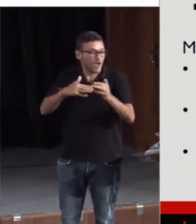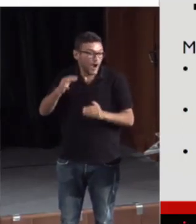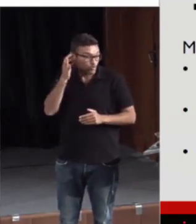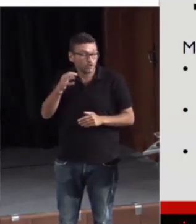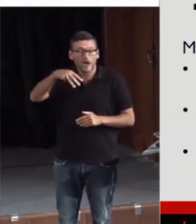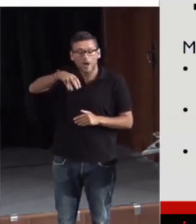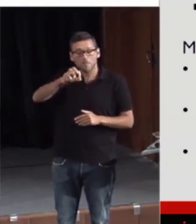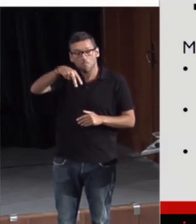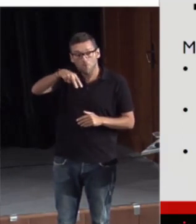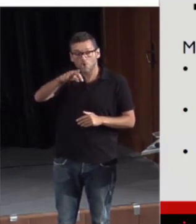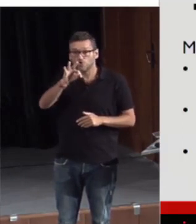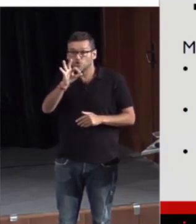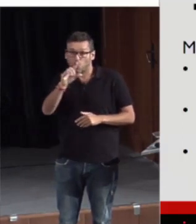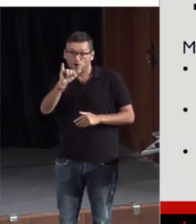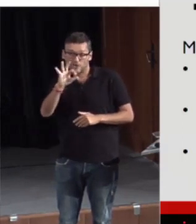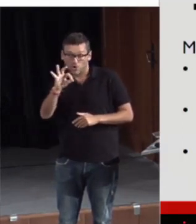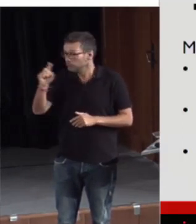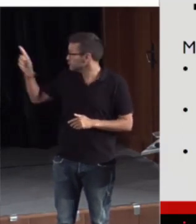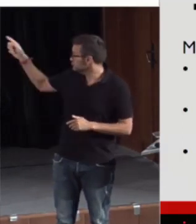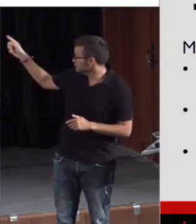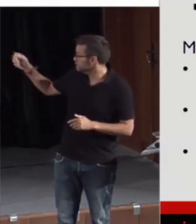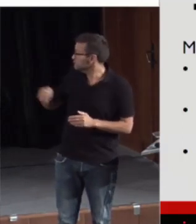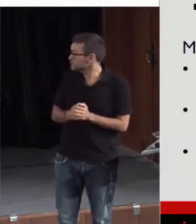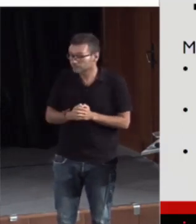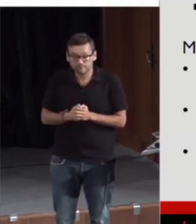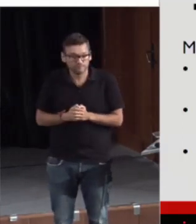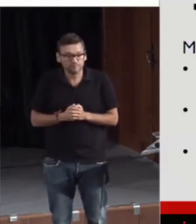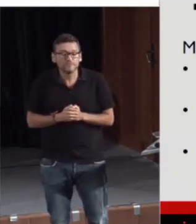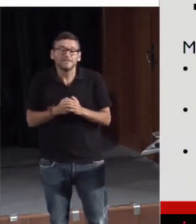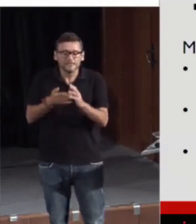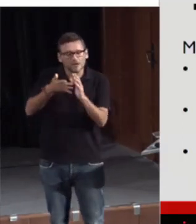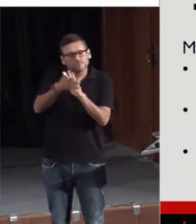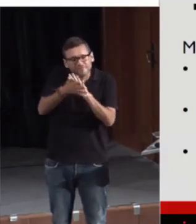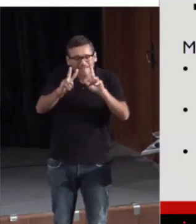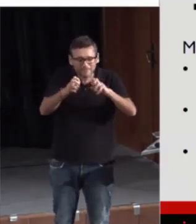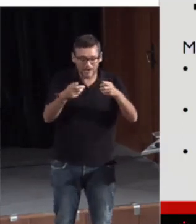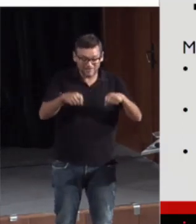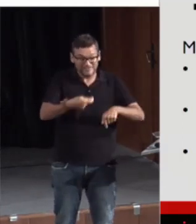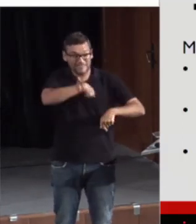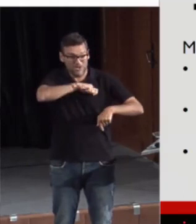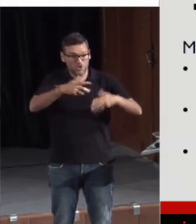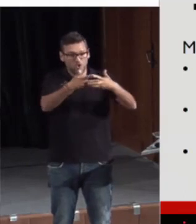La gramática descriptiva, una autora, Montoliu,